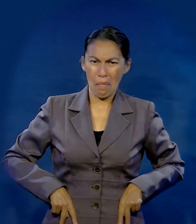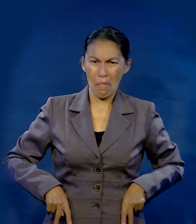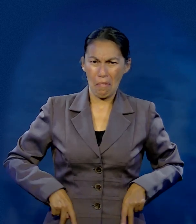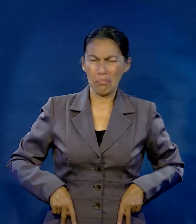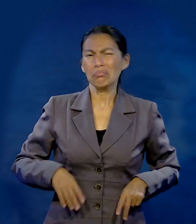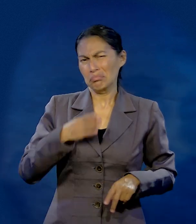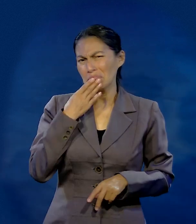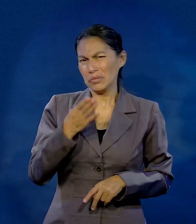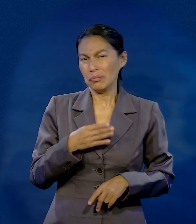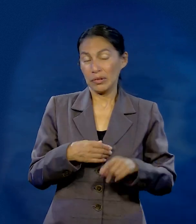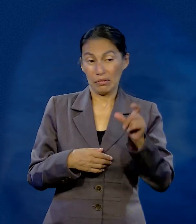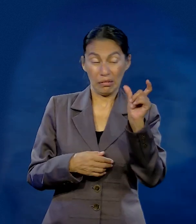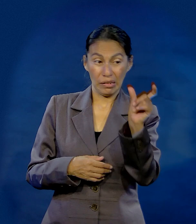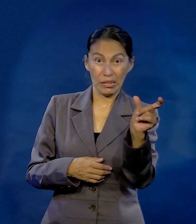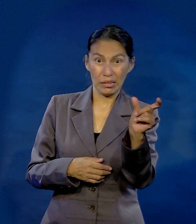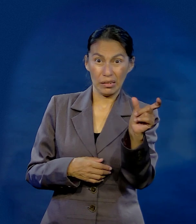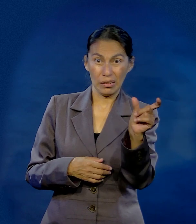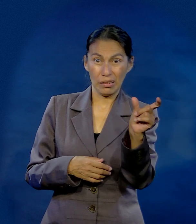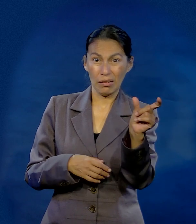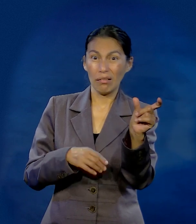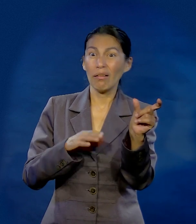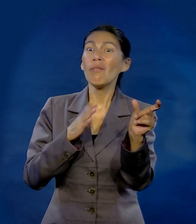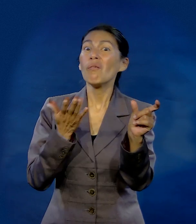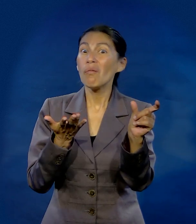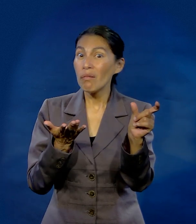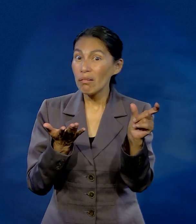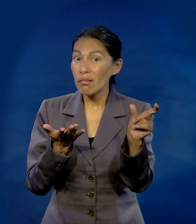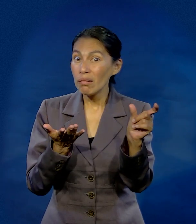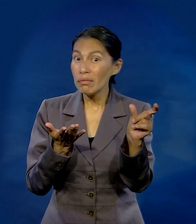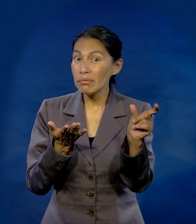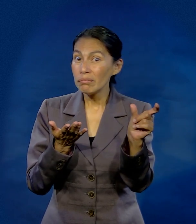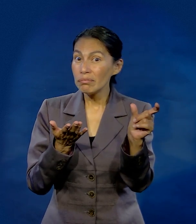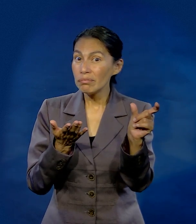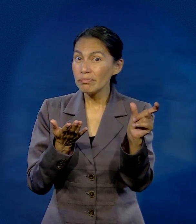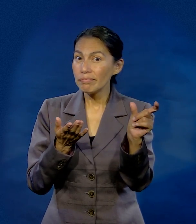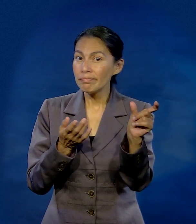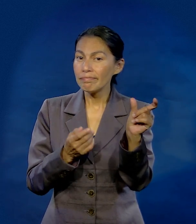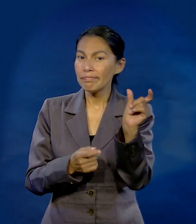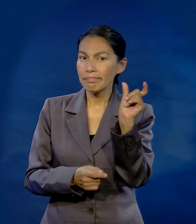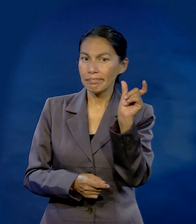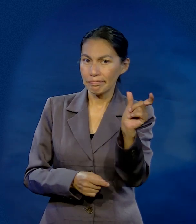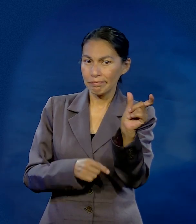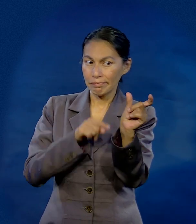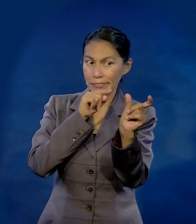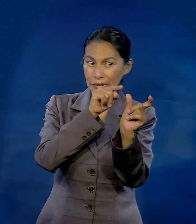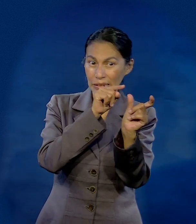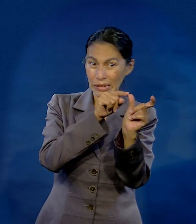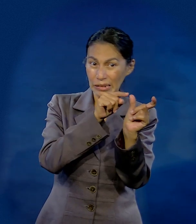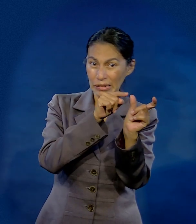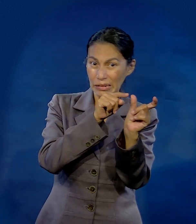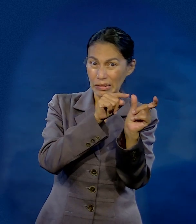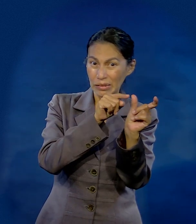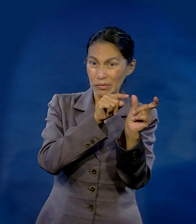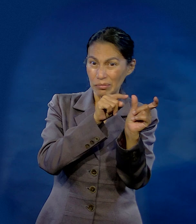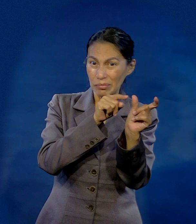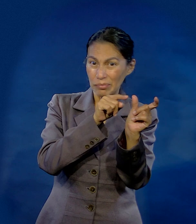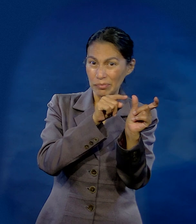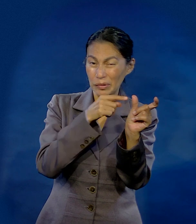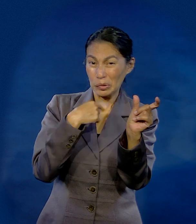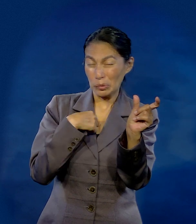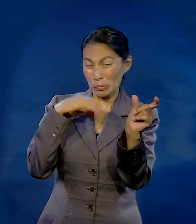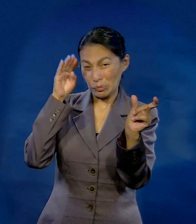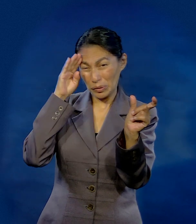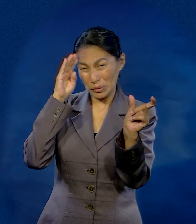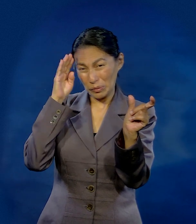este adjetivo que les voy a decir preferible que nos digan pampers a este adjetivo que les voy a decir